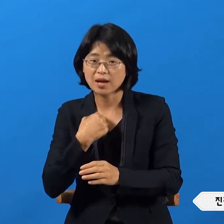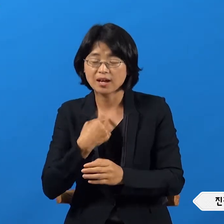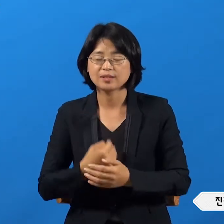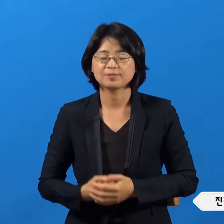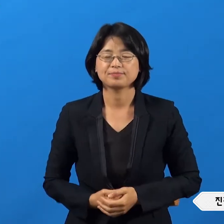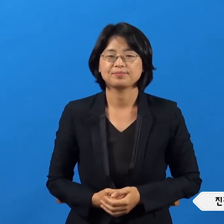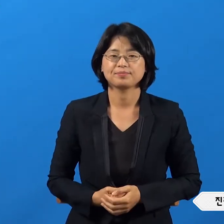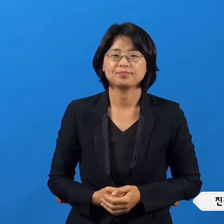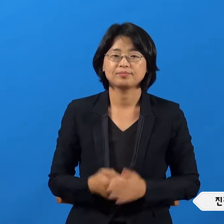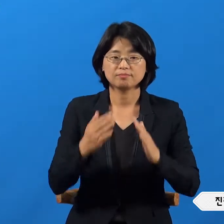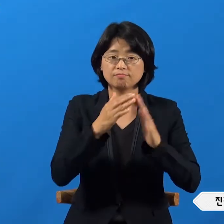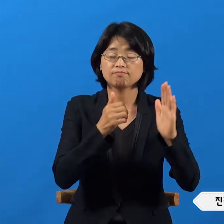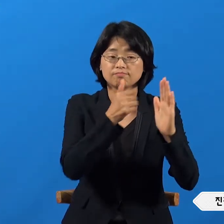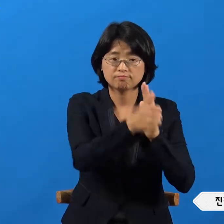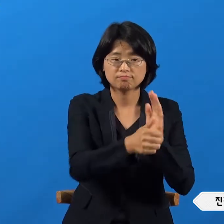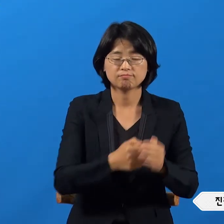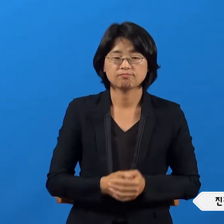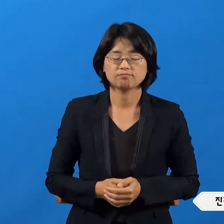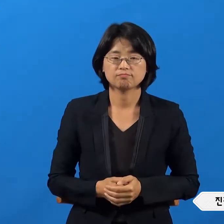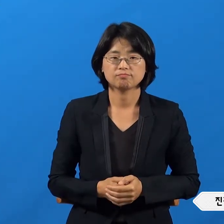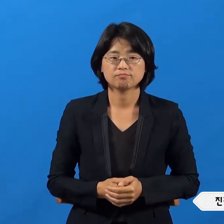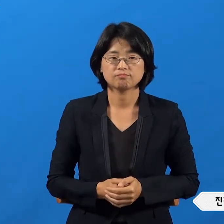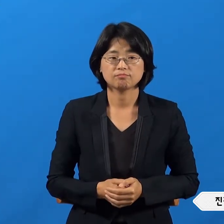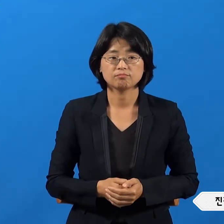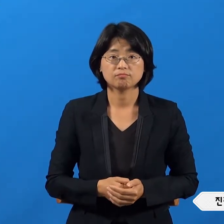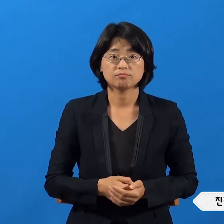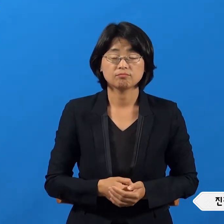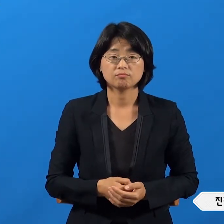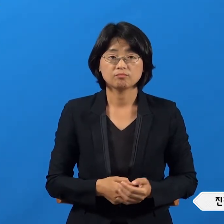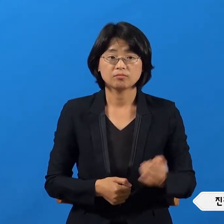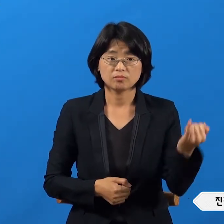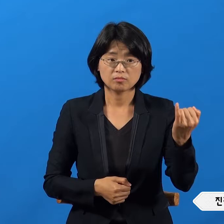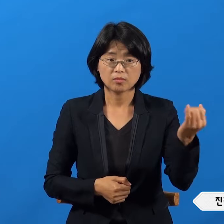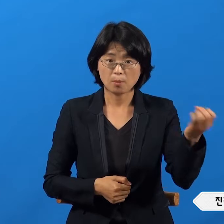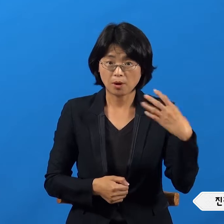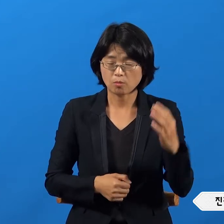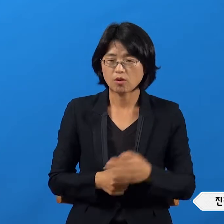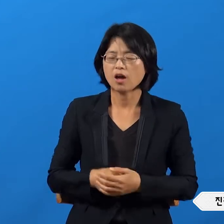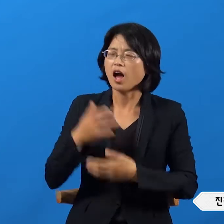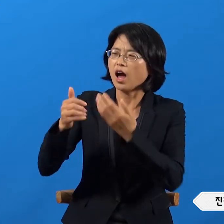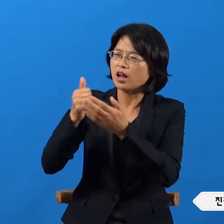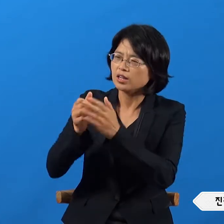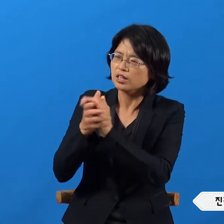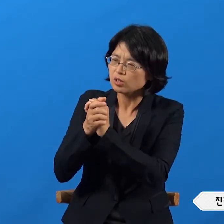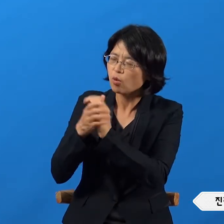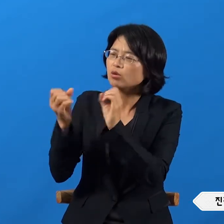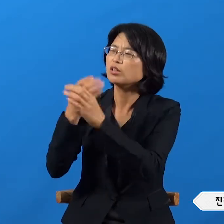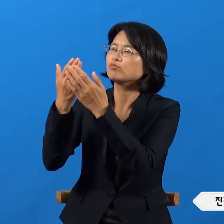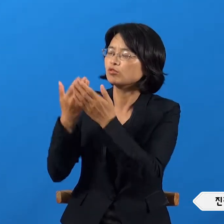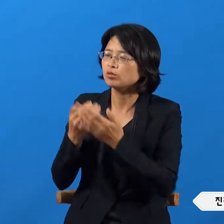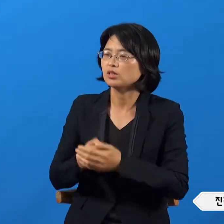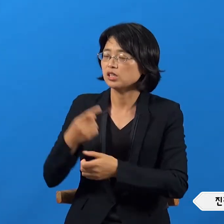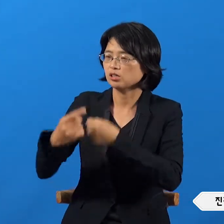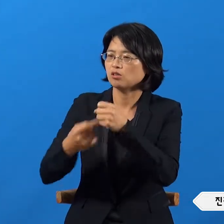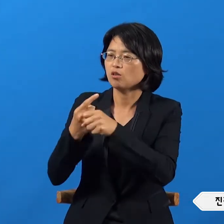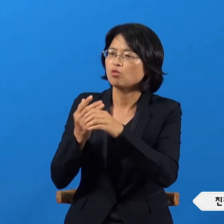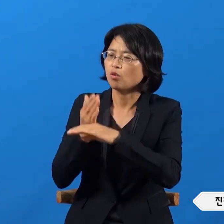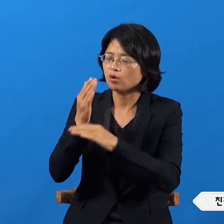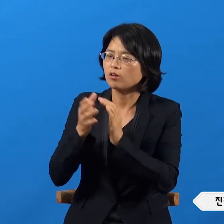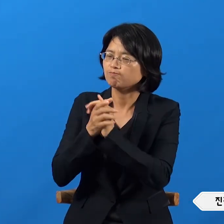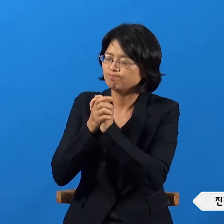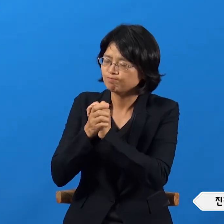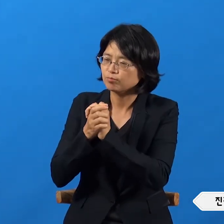기도를 응답하셨다고 권사님께서 한 1년 넘게 귀한 보석을 목걸이를